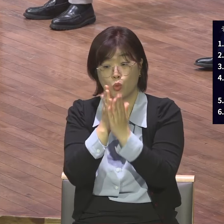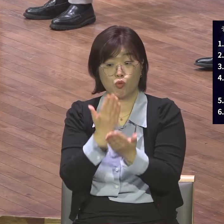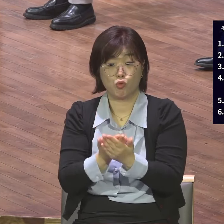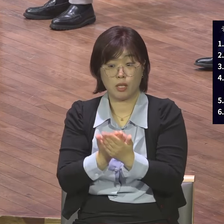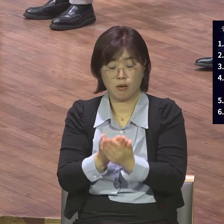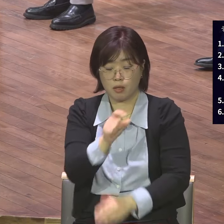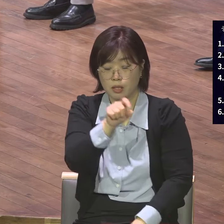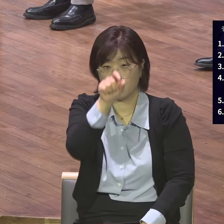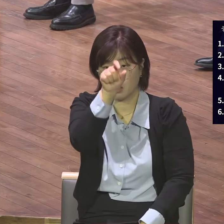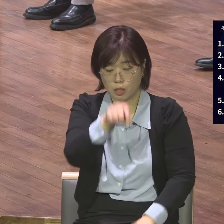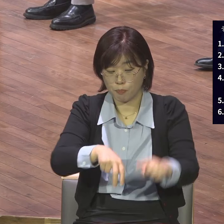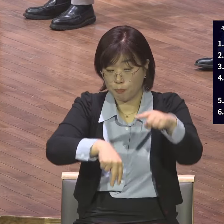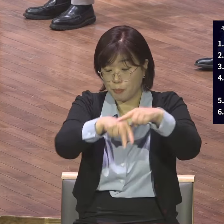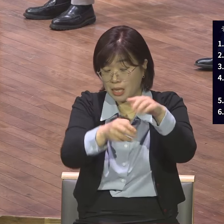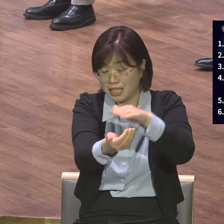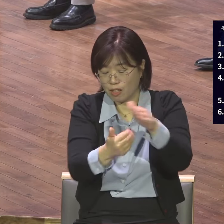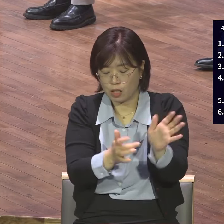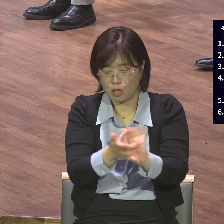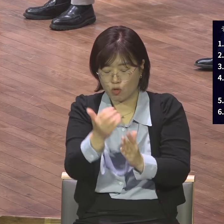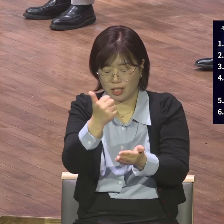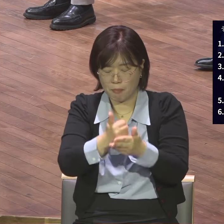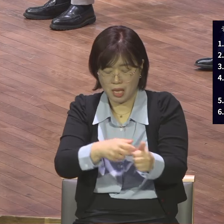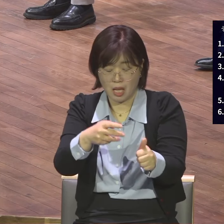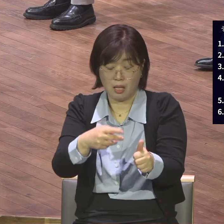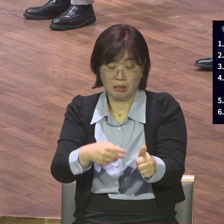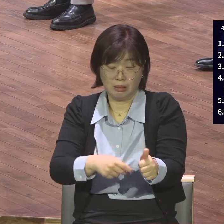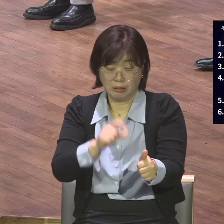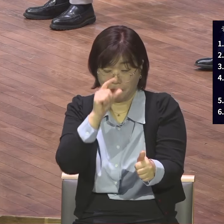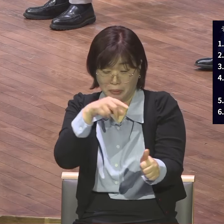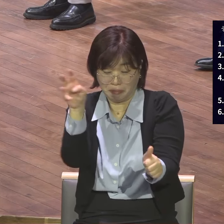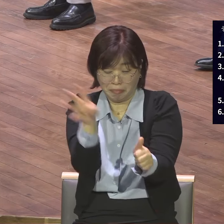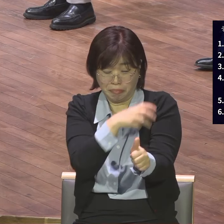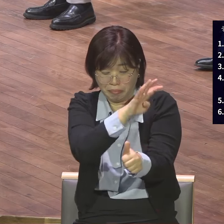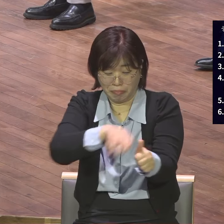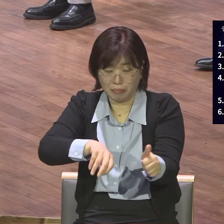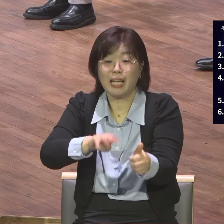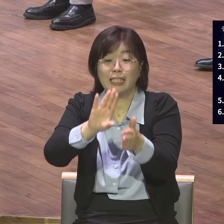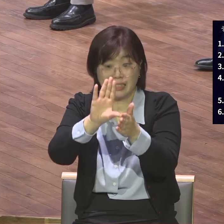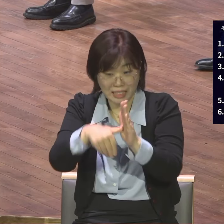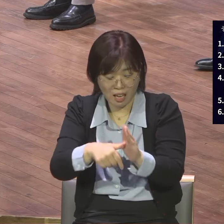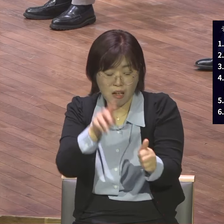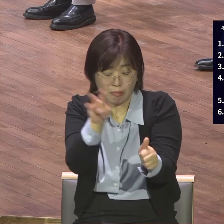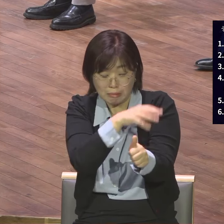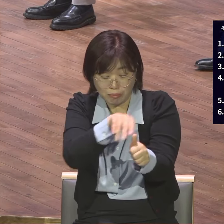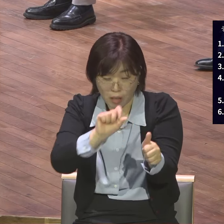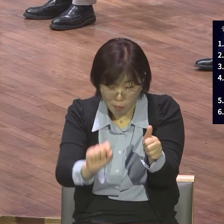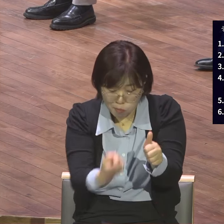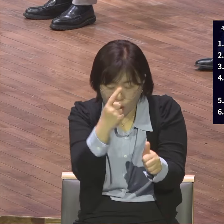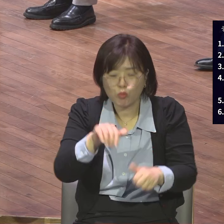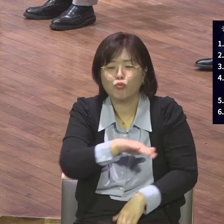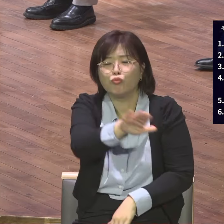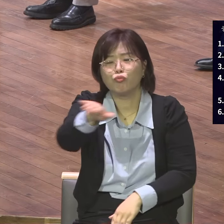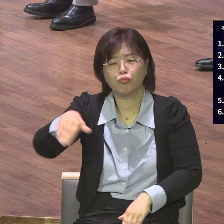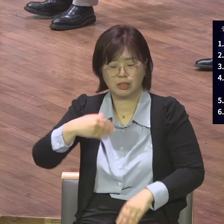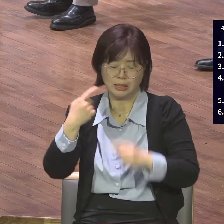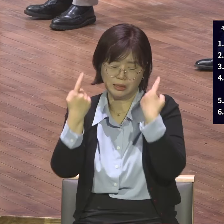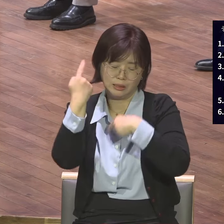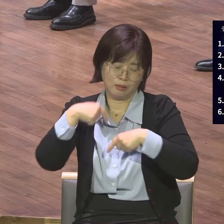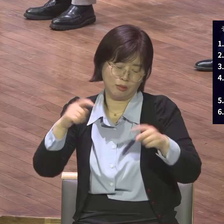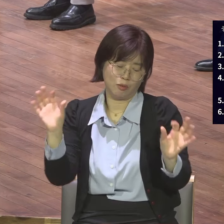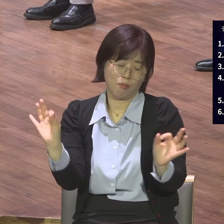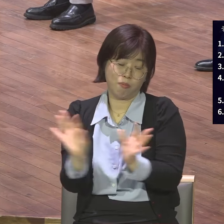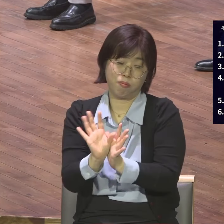우리의 모든 질병은 치유된 줄 믿습니다. 이들이 치유의 증인으로 서서 하나님의 영광을 선포하는 인생되게 하여